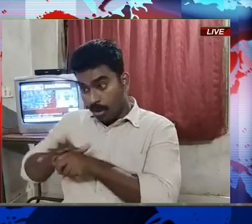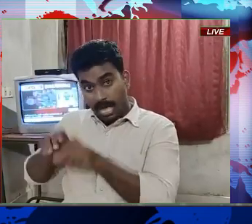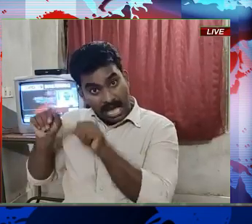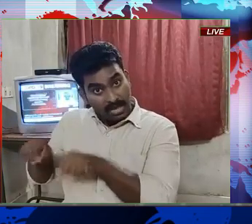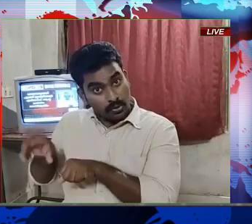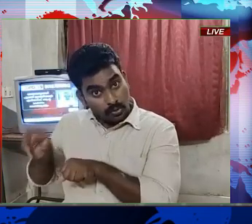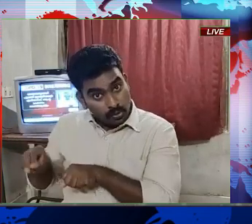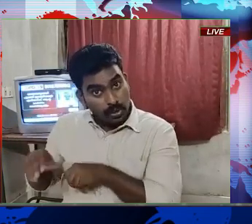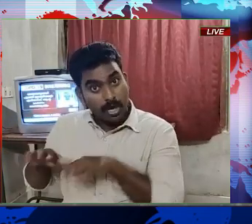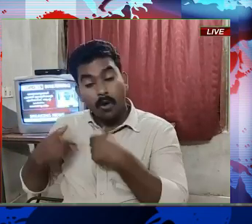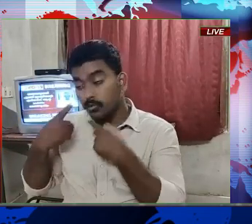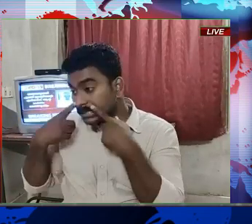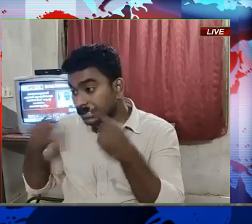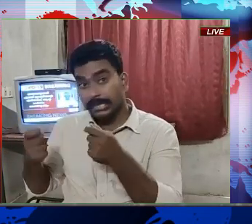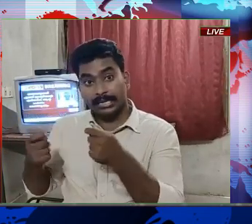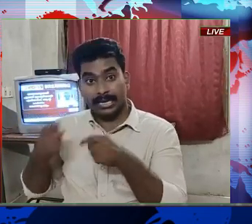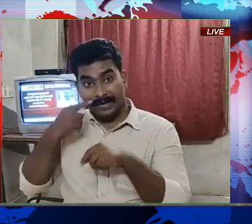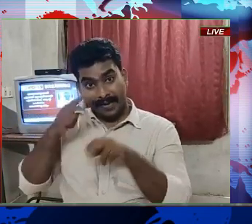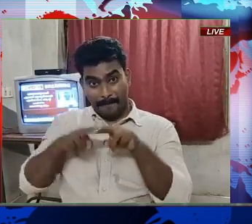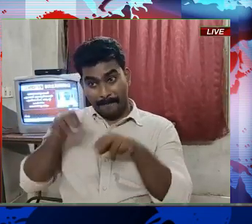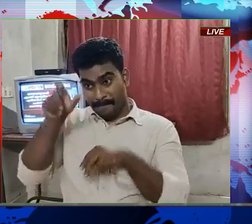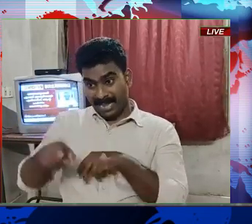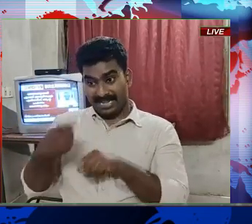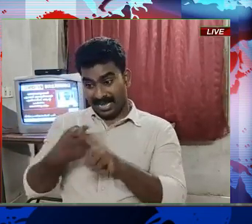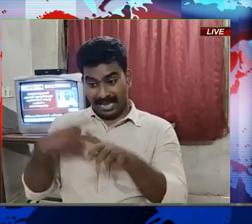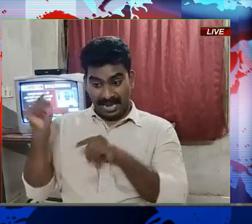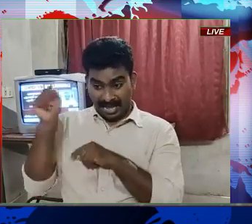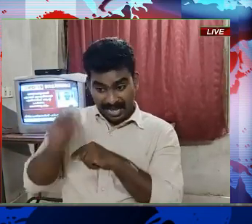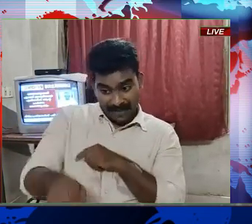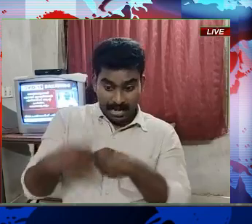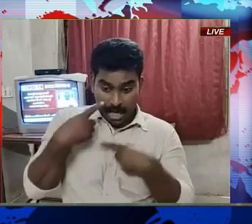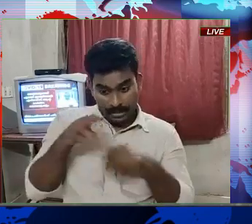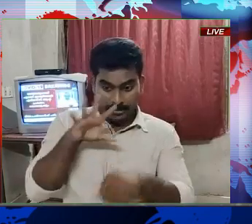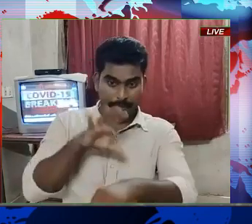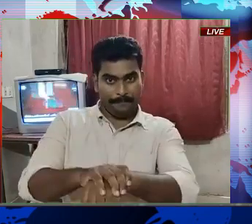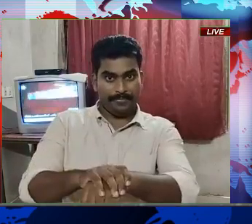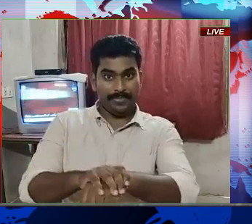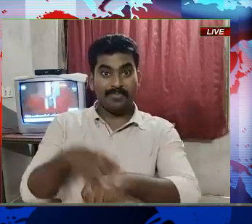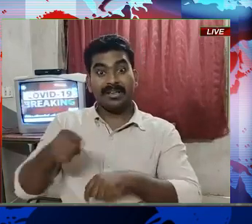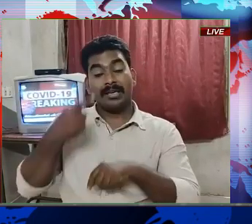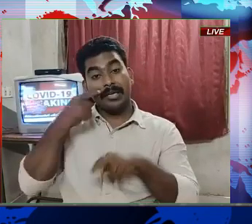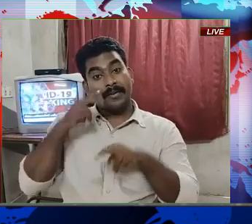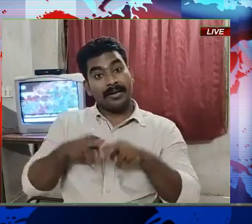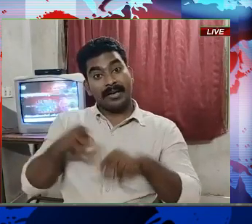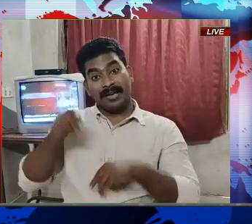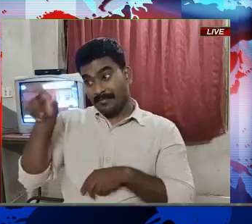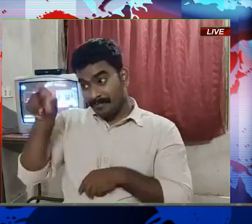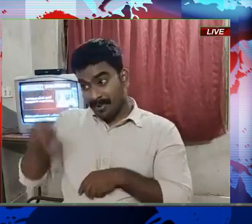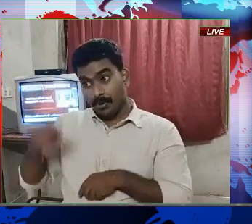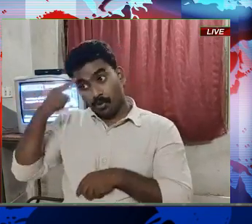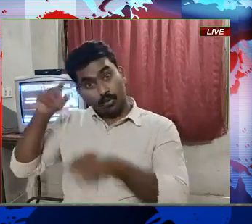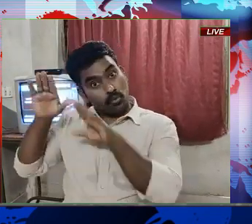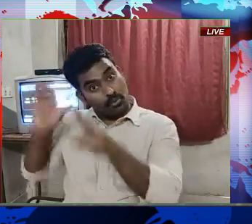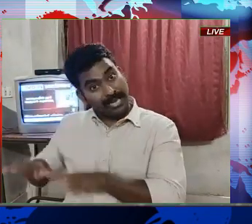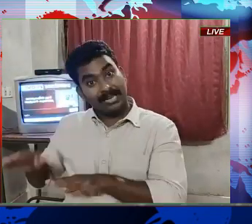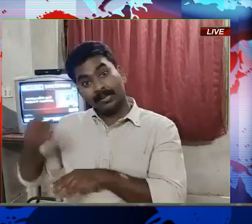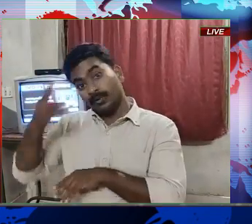അതോടൊപ്പം ദുരിതാശ്വാസ നിധിയിൽ ഇന്ന് ദേശാഭിമാനി ജീവനക്കാരുടെ സംഭാവനയായി